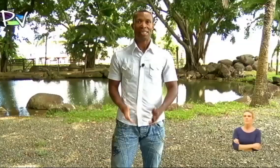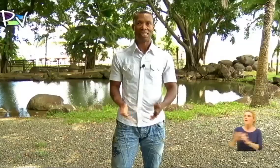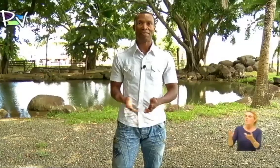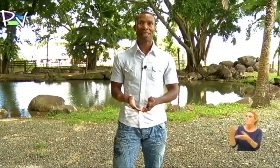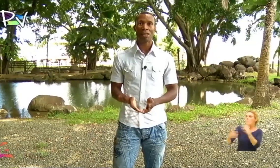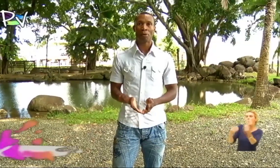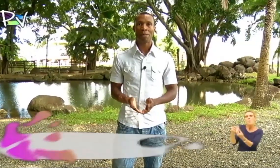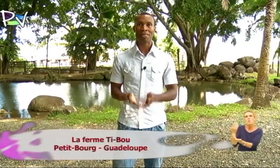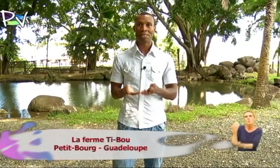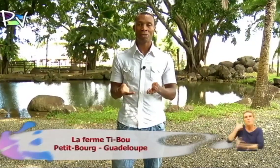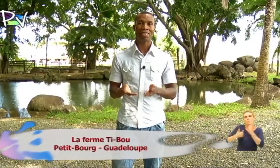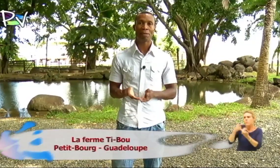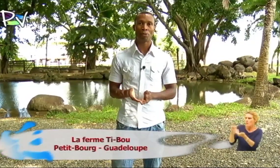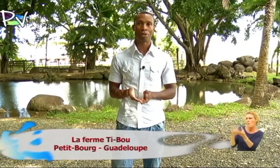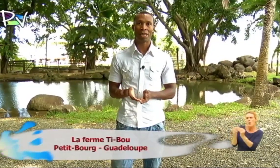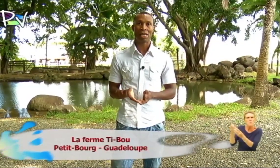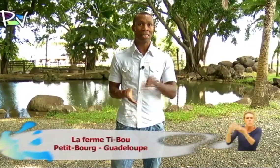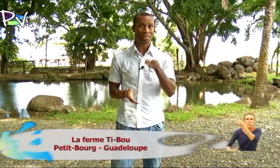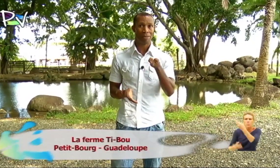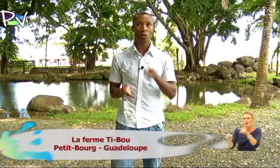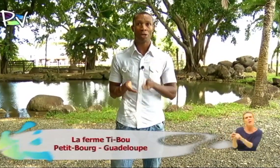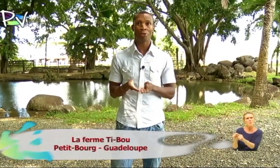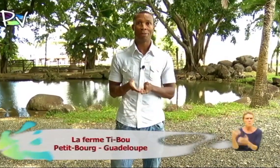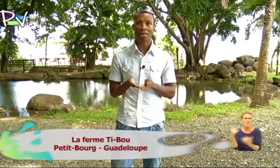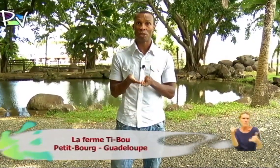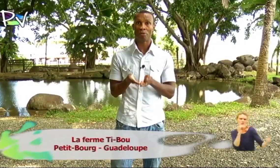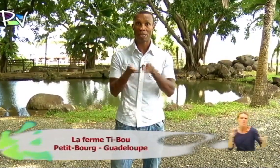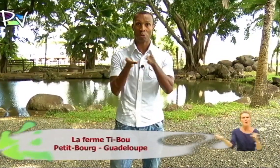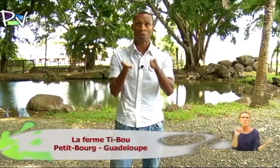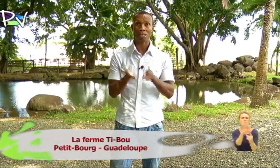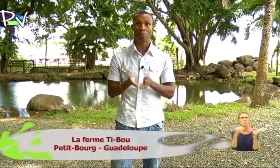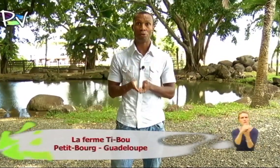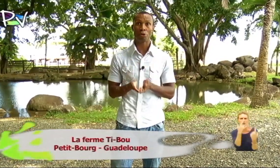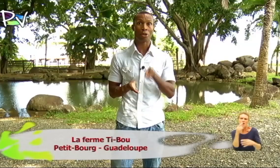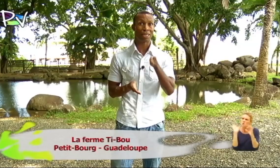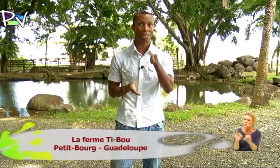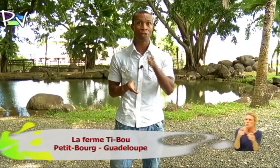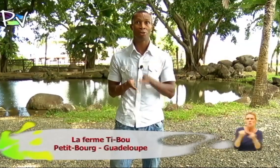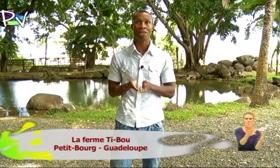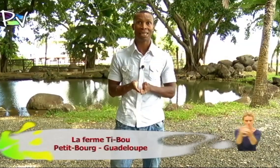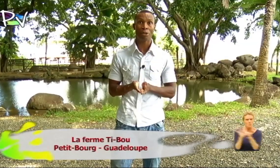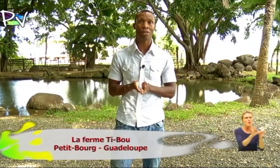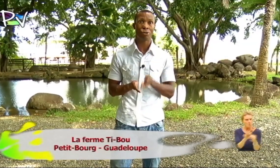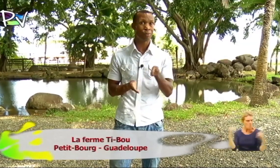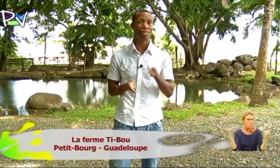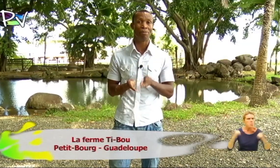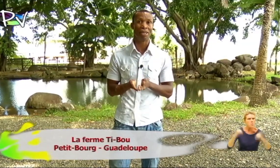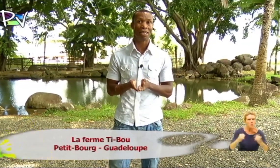S'il est vrai que les problématiques du handicap sont plurielles, c'est bien au cœur du débat grand ouvert d'une société plus juste que la gageure d'une réelle cohésion est possible.